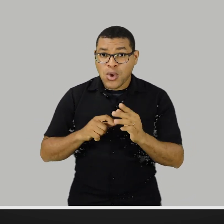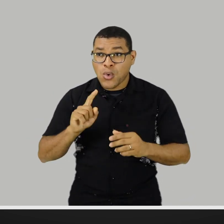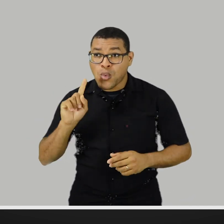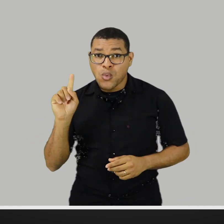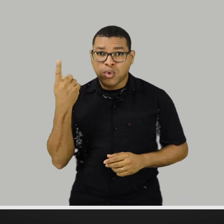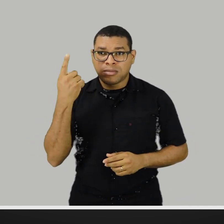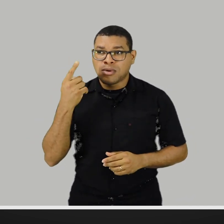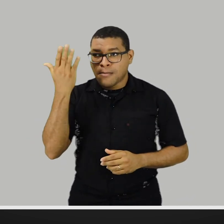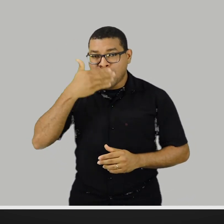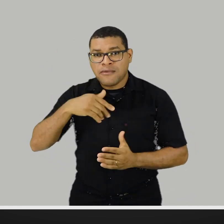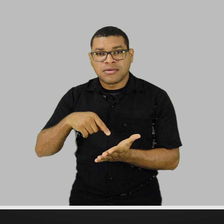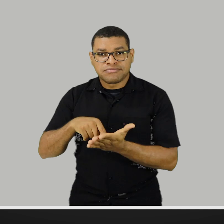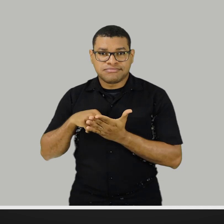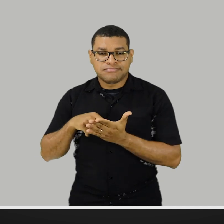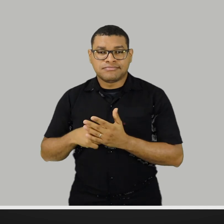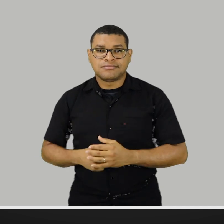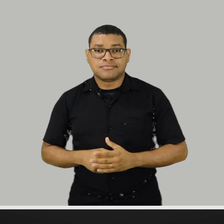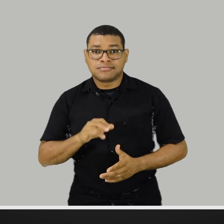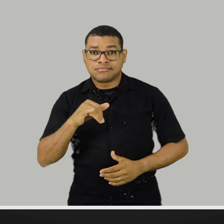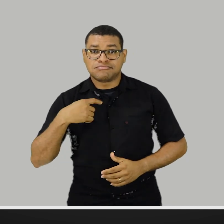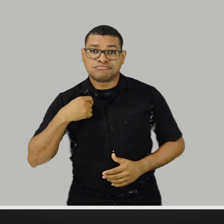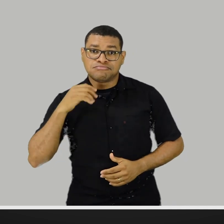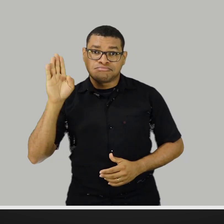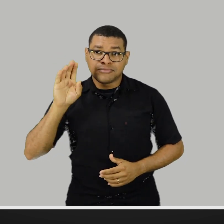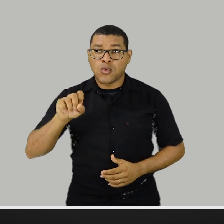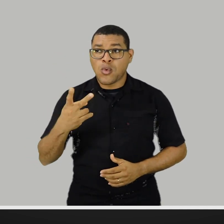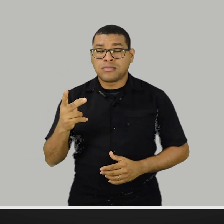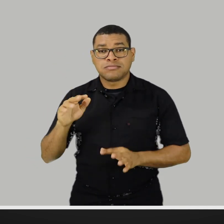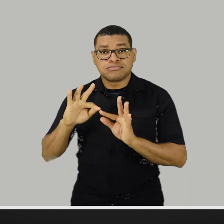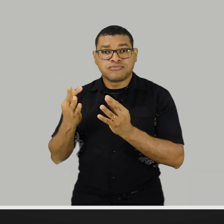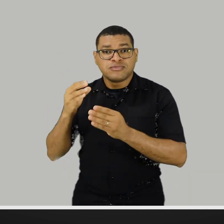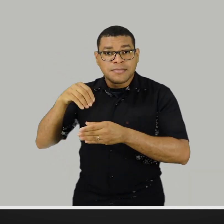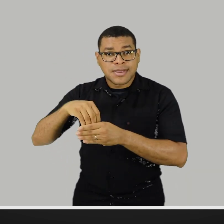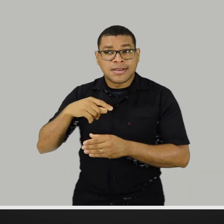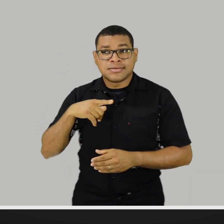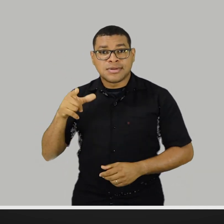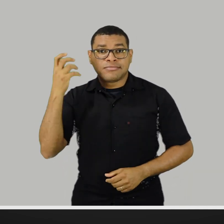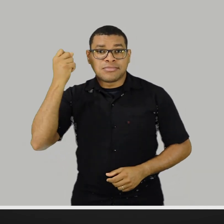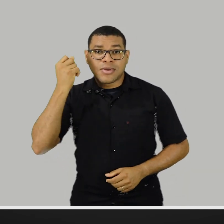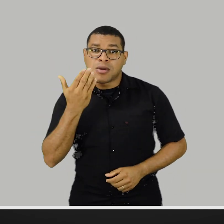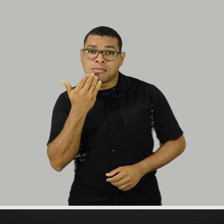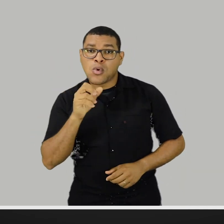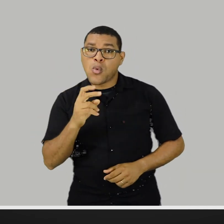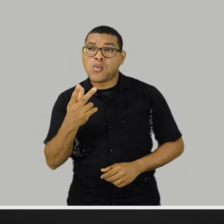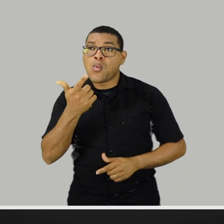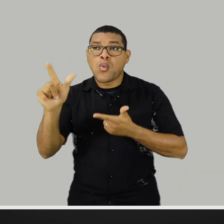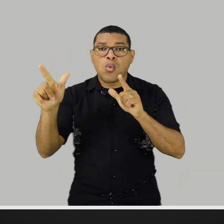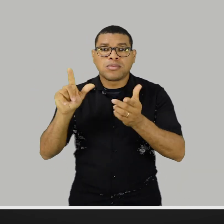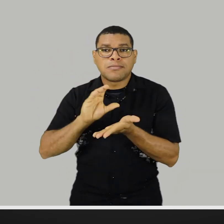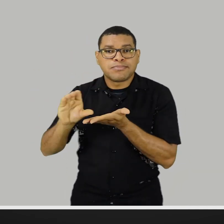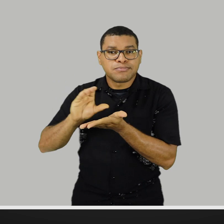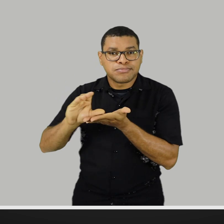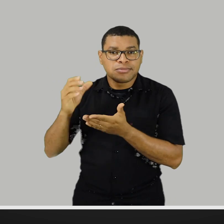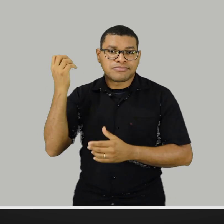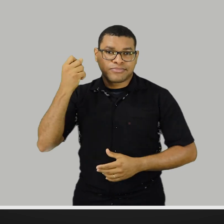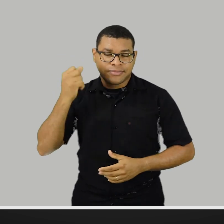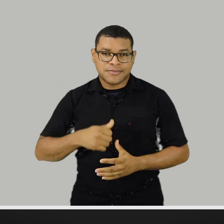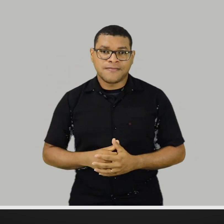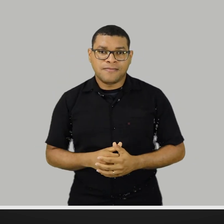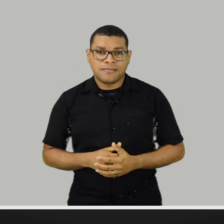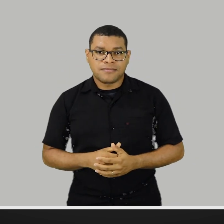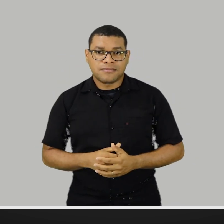família que contém a renda de pensão alimentícia ou auxílio financeiro de terceiros a o coração assinada pelo candidato